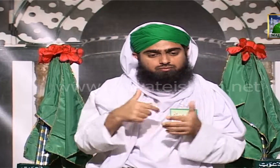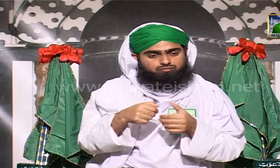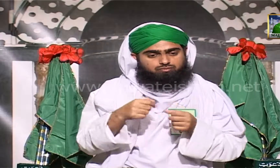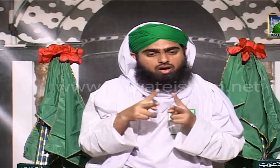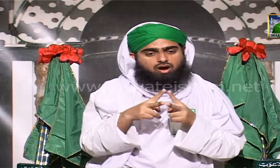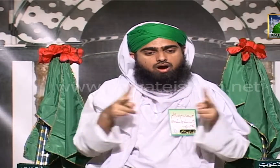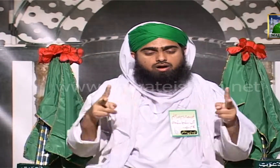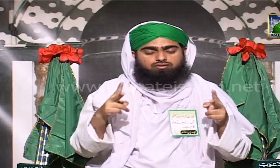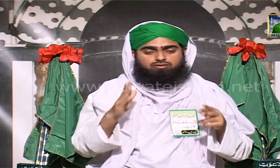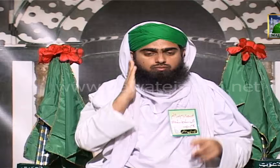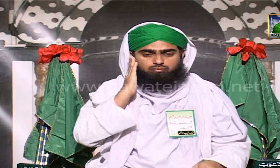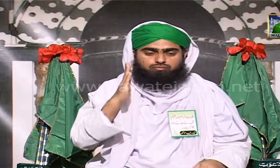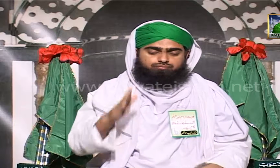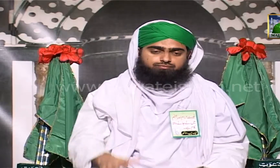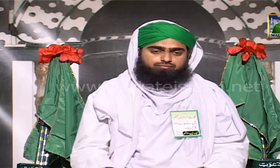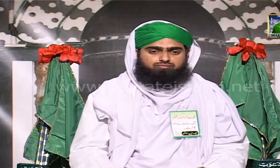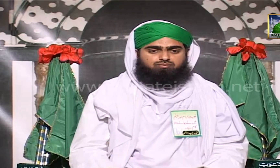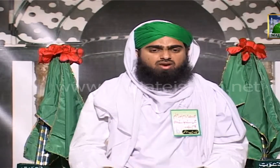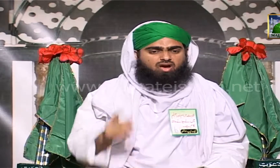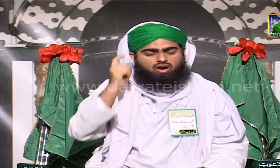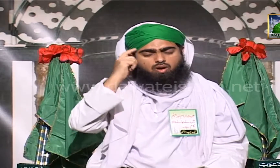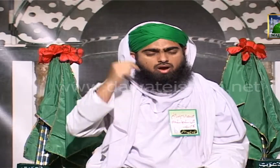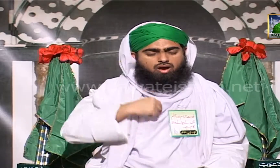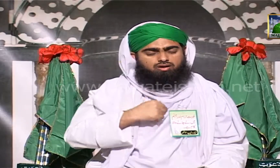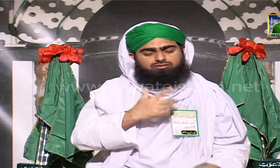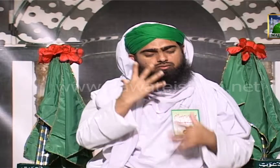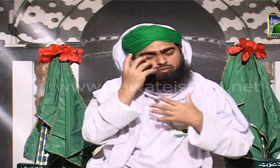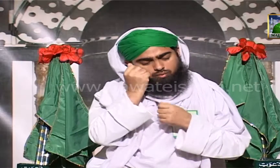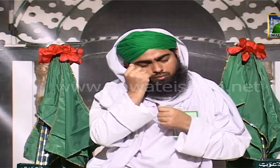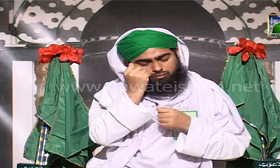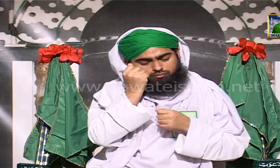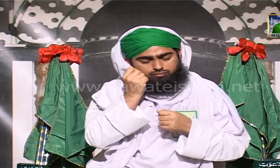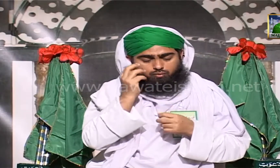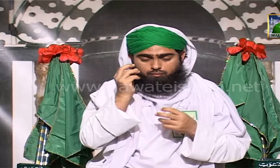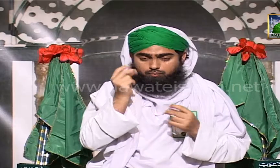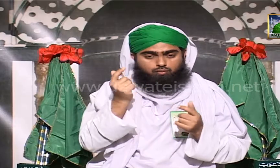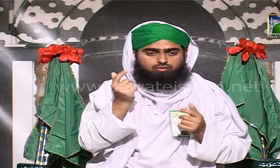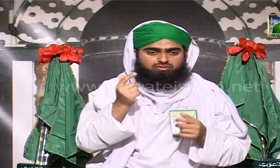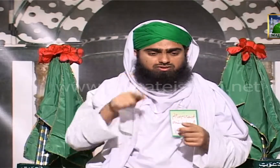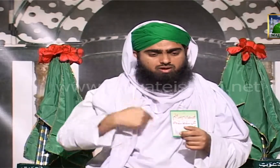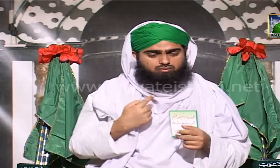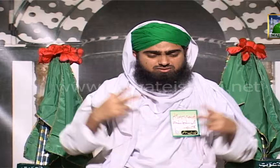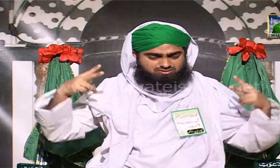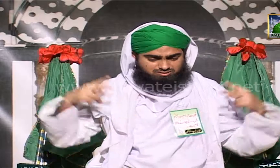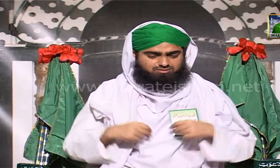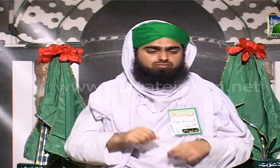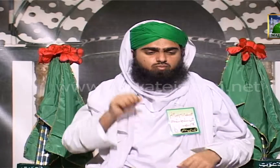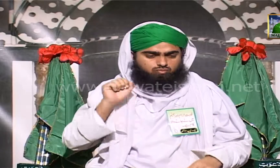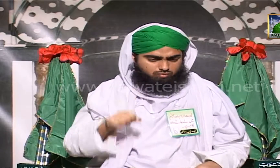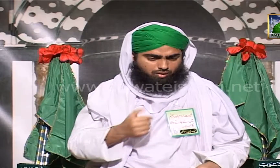اوپر کنٹرول کرتے تھے۔ تو نفس نے کہا کہ آج ذرا سو لیتے ہیں، تو فوراً آپ نے اپنے نفس کو ڈانٹا کہ اچھا تو ابھی سے سونے